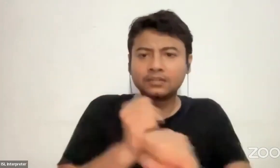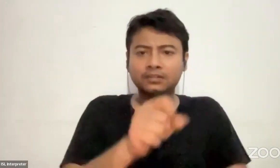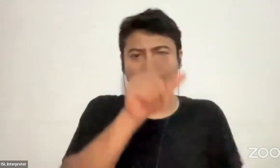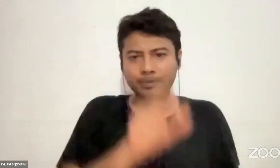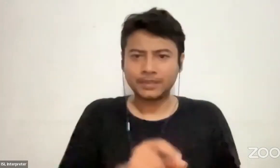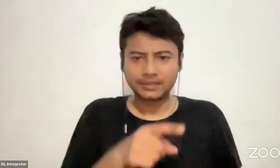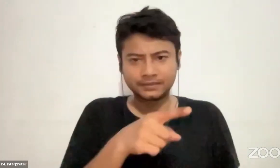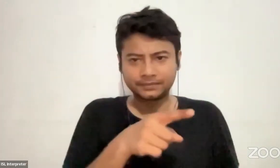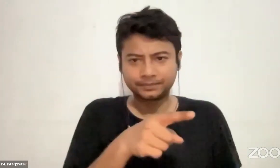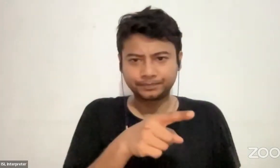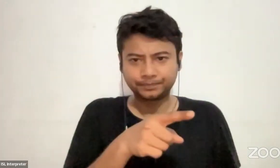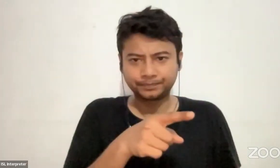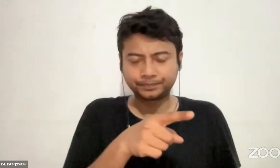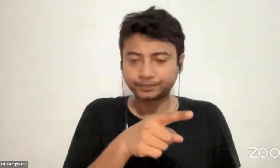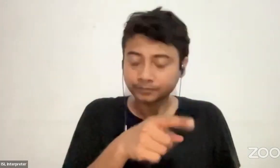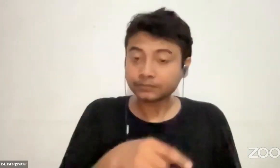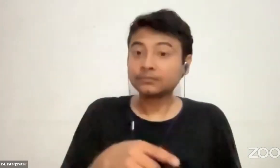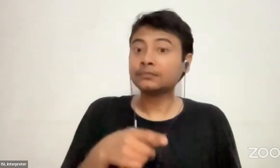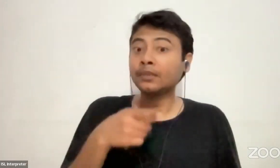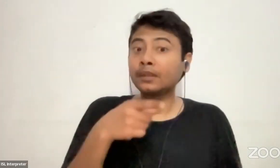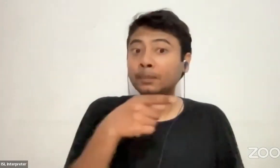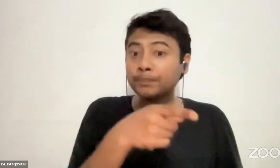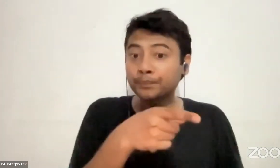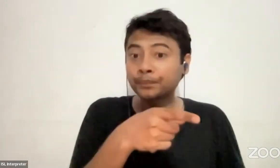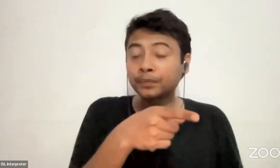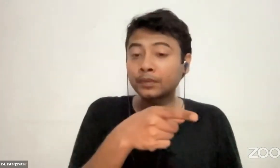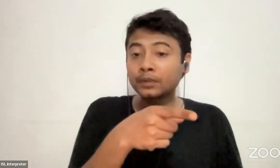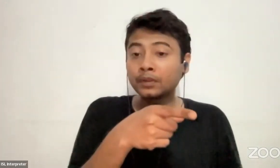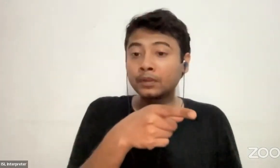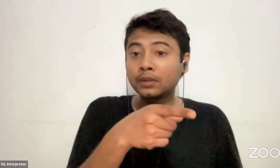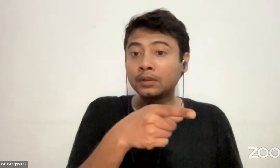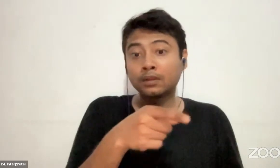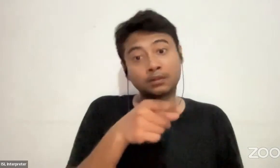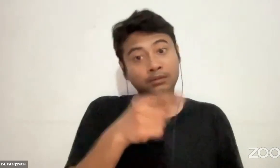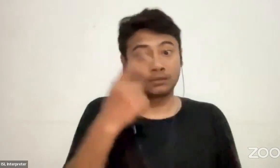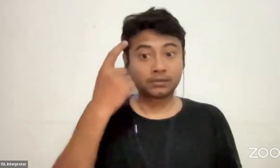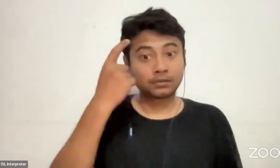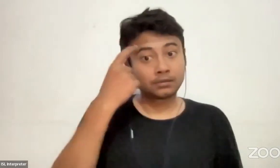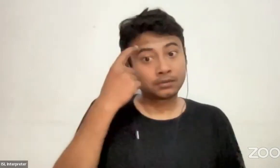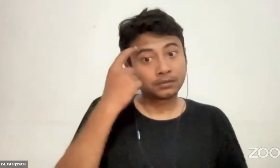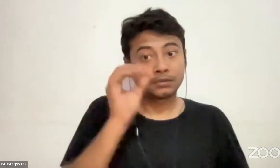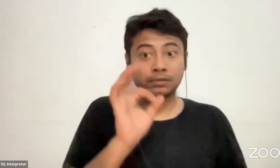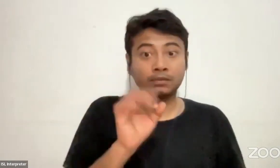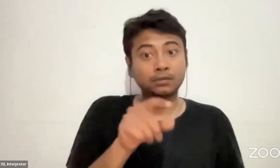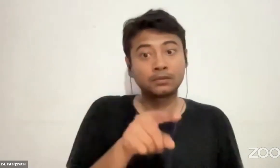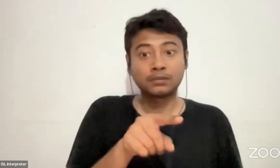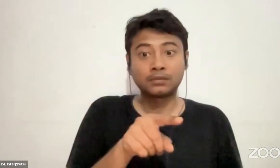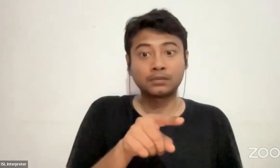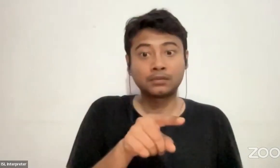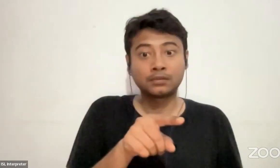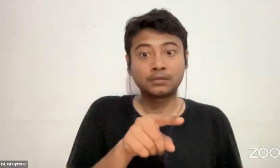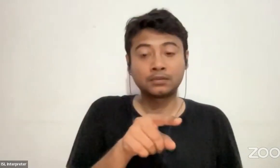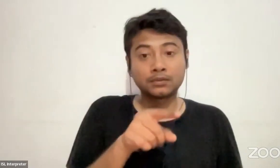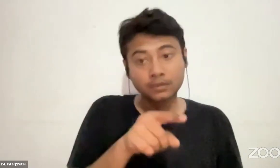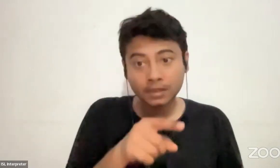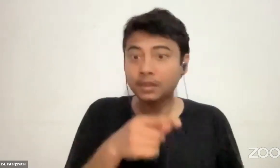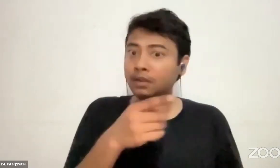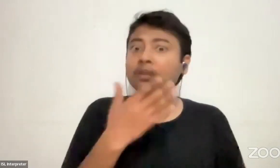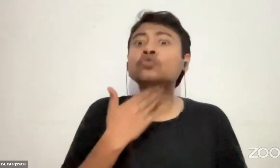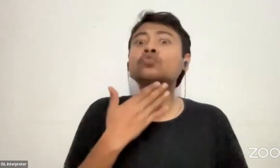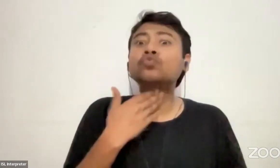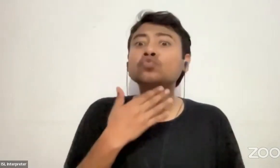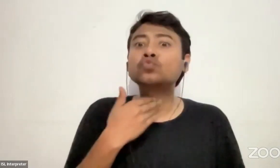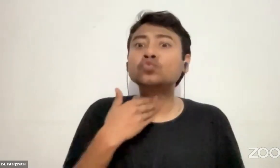कोई बीमार पड़ सकता है, तो वो बाकी सबको तो देगा लेकिन अपने बच्चे को क्या कहेगा मिठाई मत खाओ।